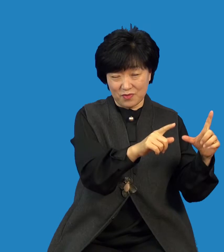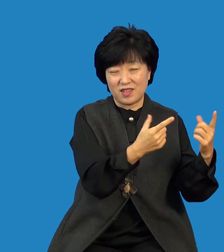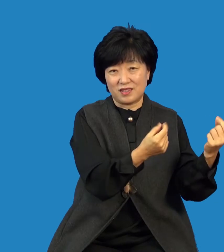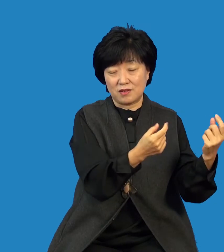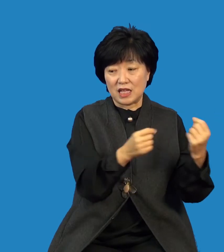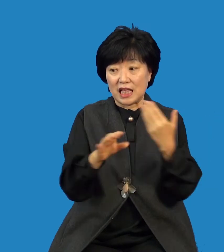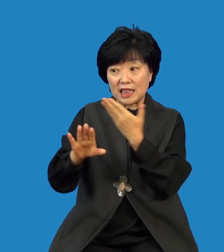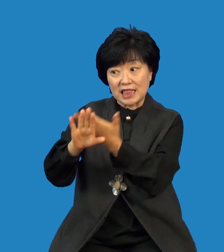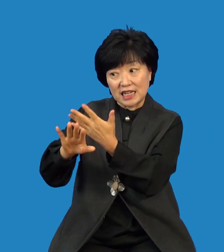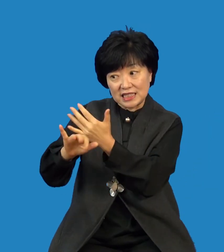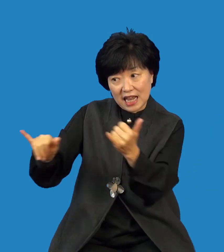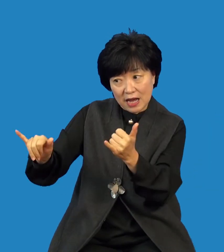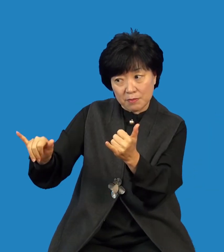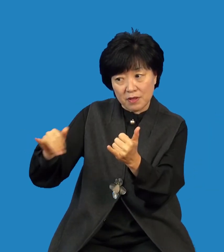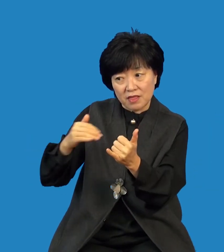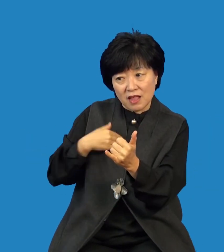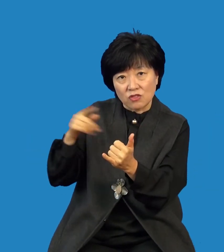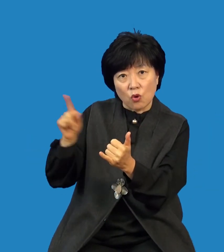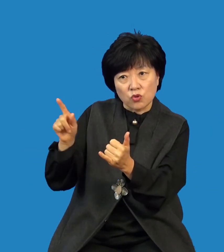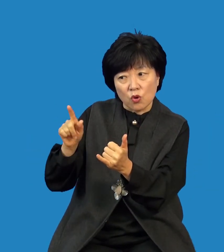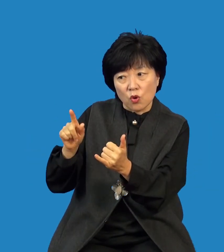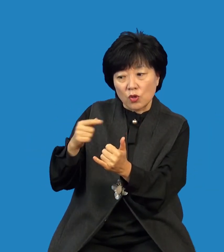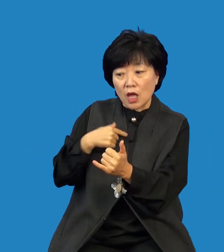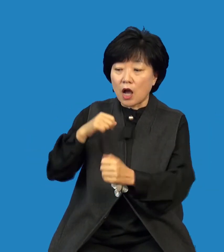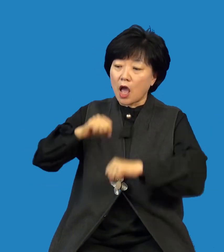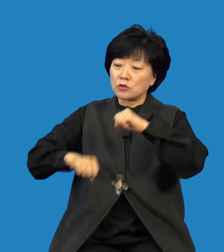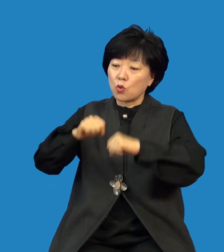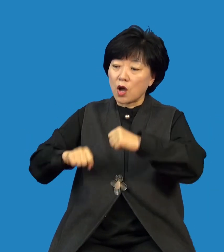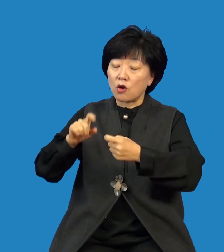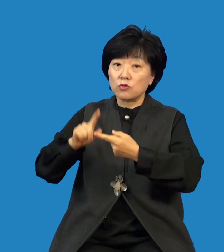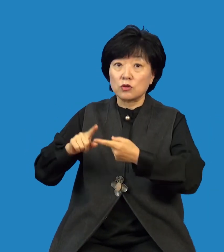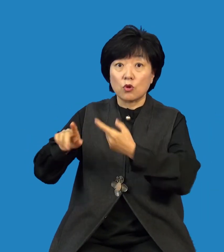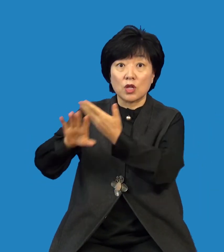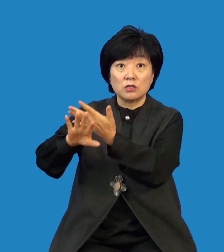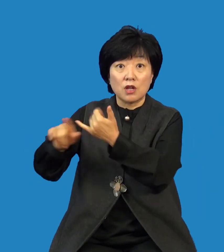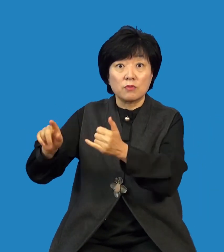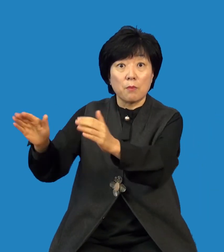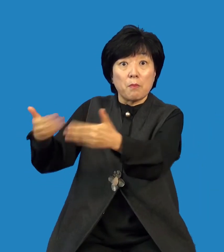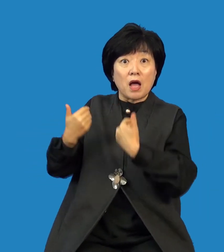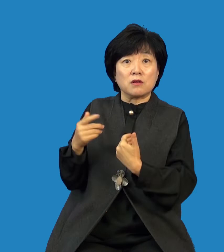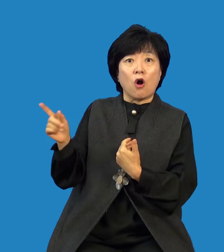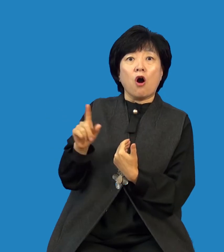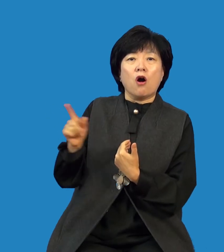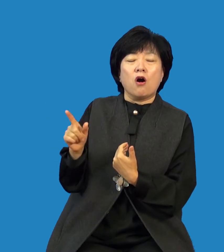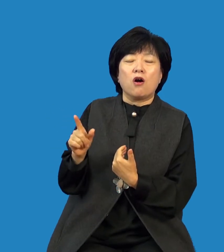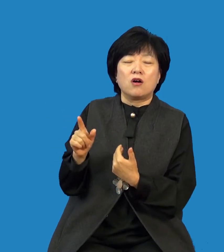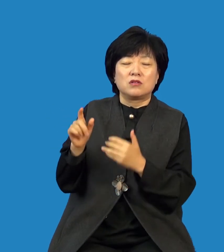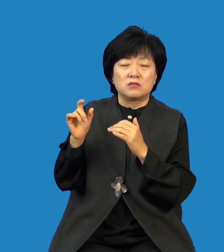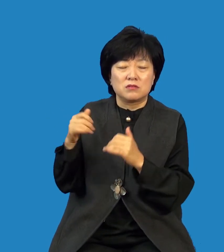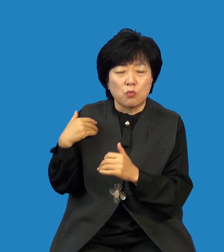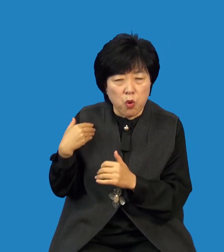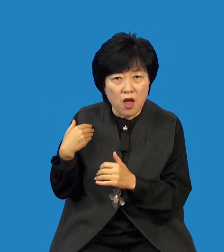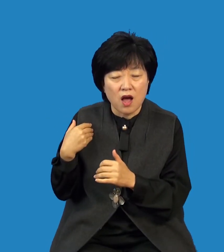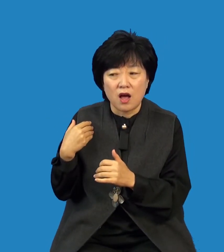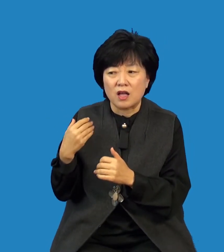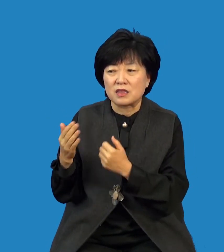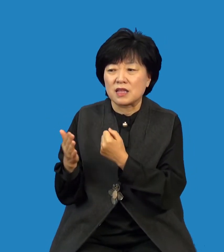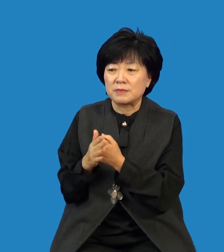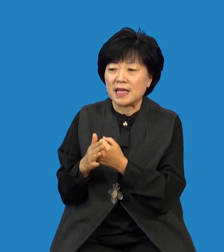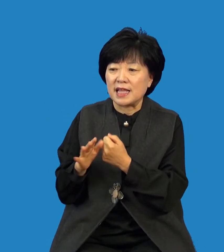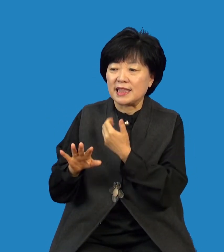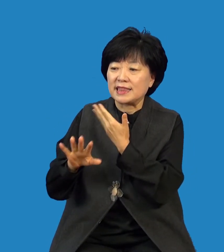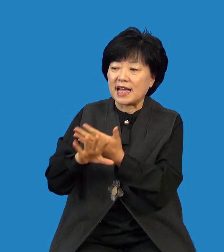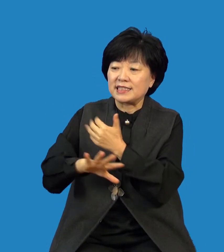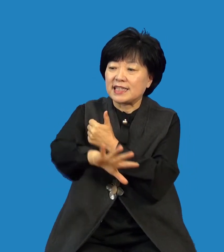어떤 반응을 보일지 모르고 다른 사람들이 나에게 어떤 일을 행할지 모른다는 것 때문에 사람들은 다른 사람에 대해서도 내가 조종하고 싶어 해요.